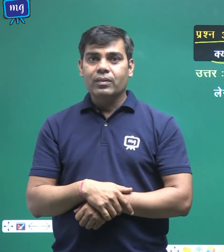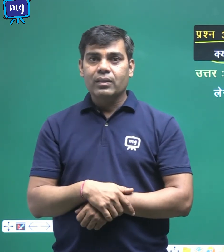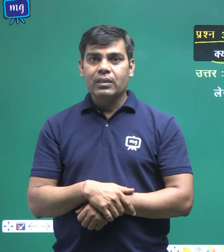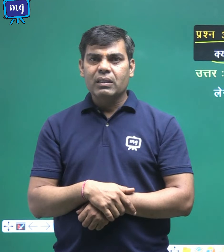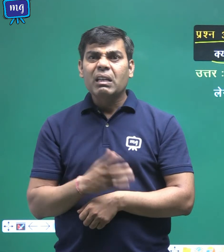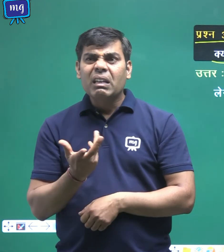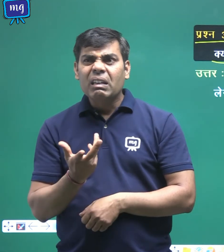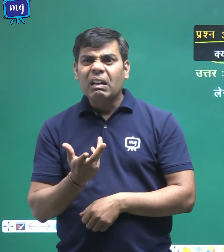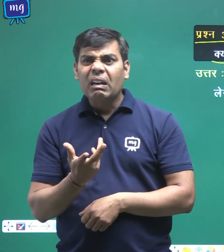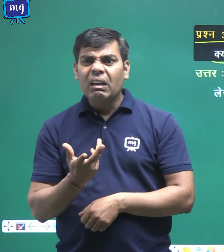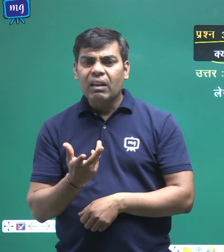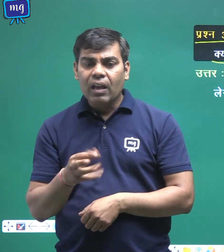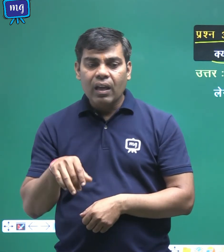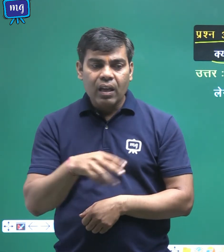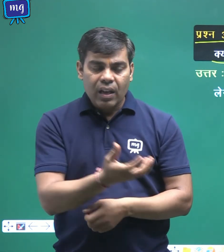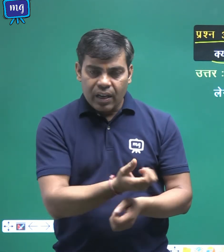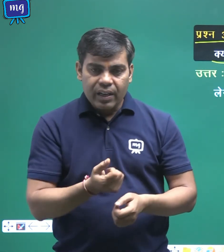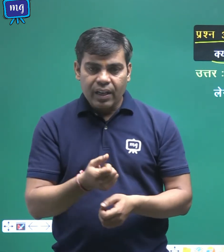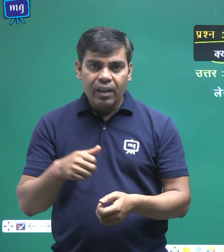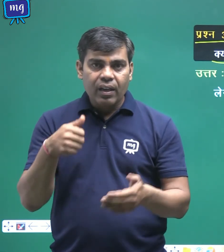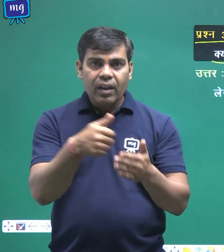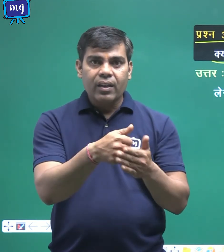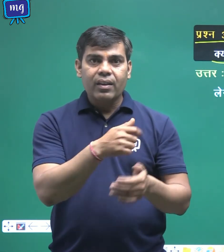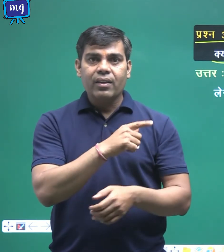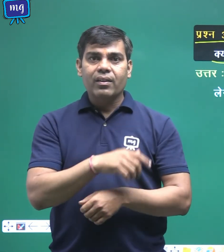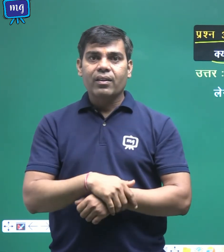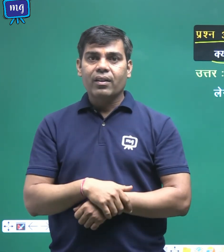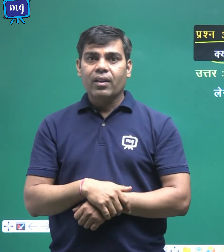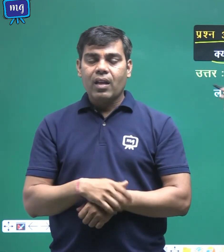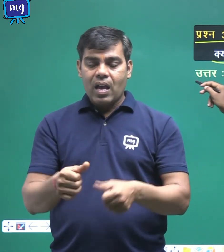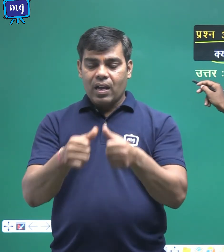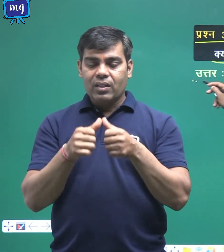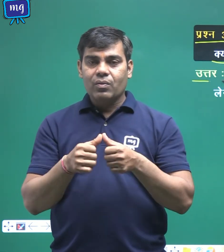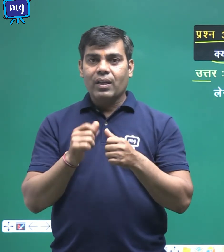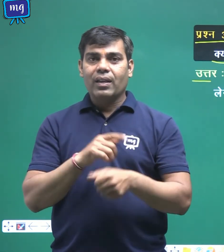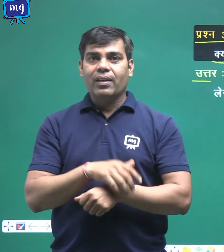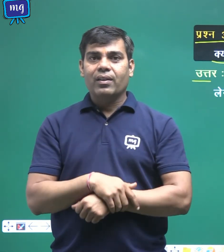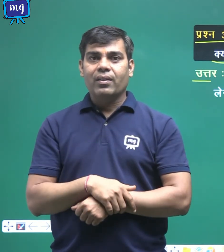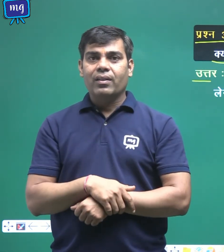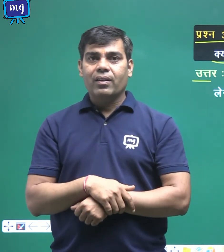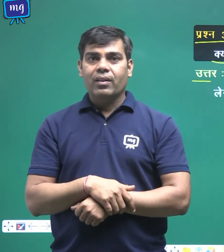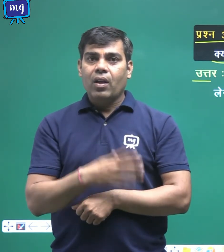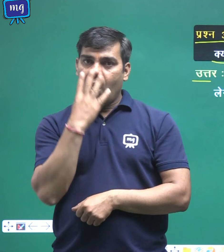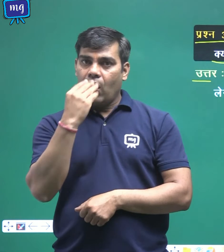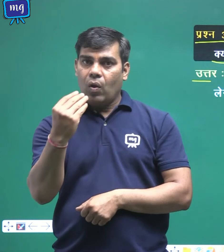क्या लेने गई? उत्तर है